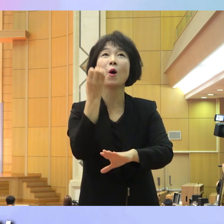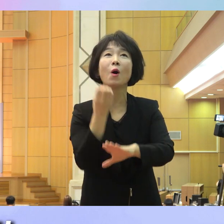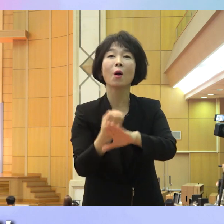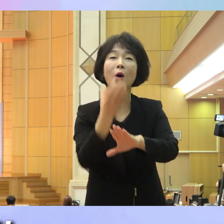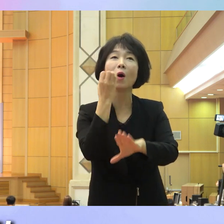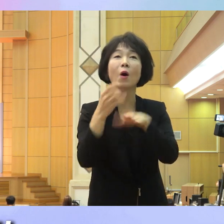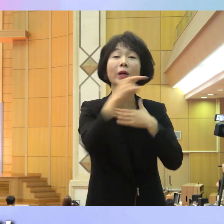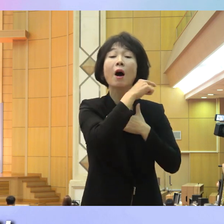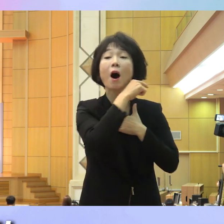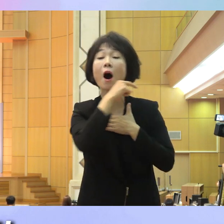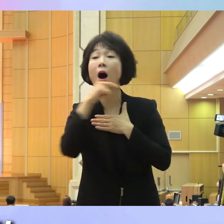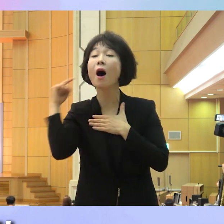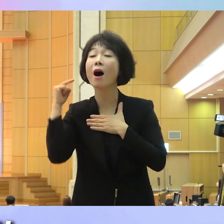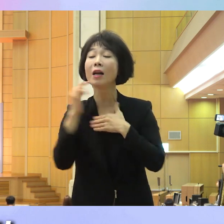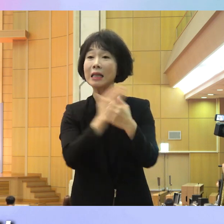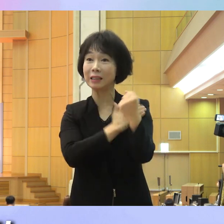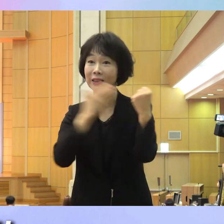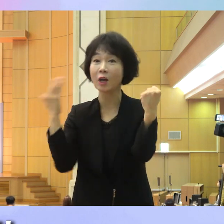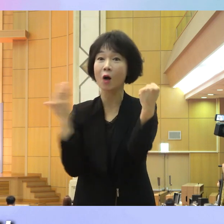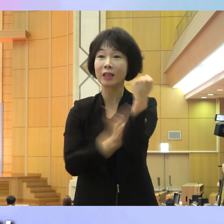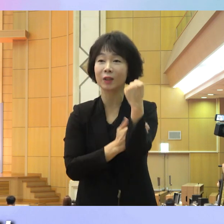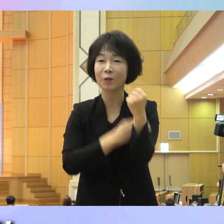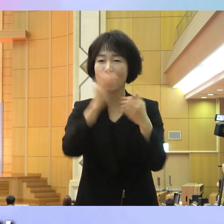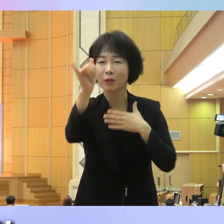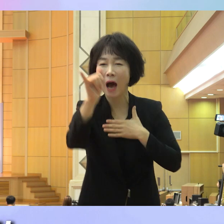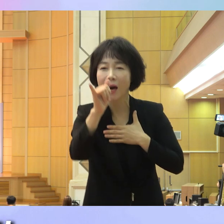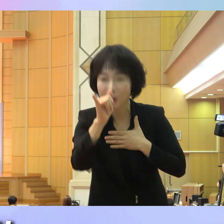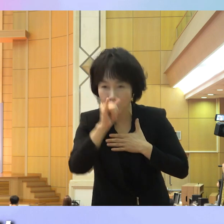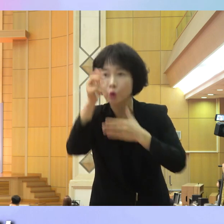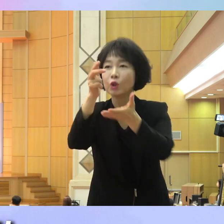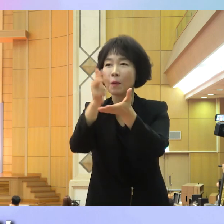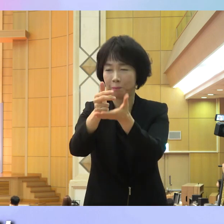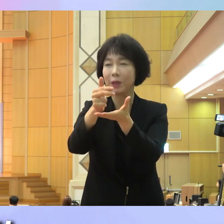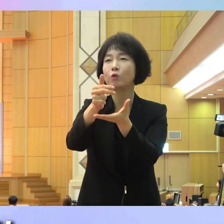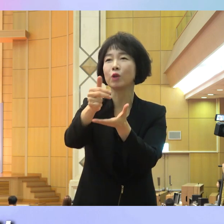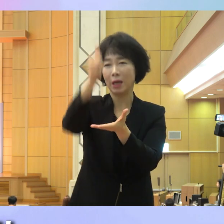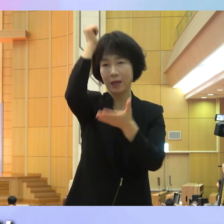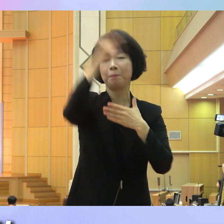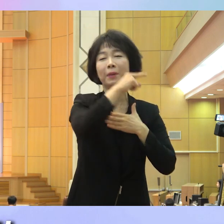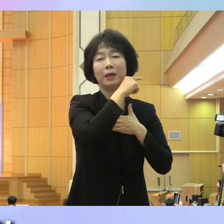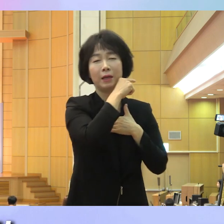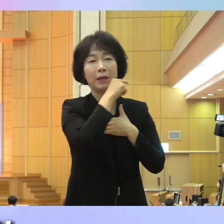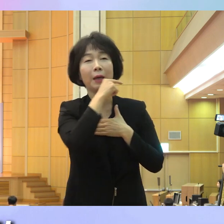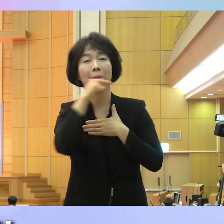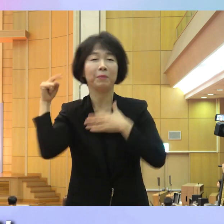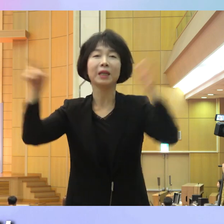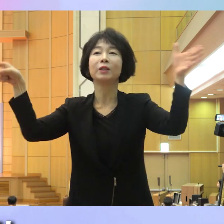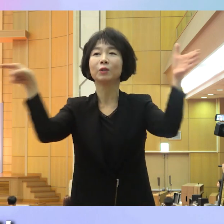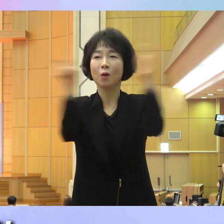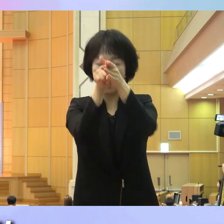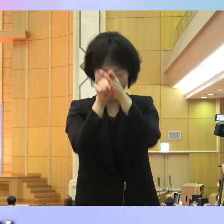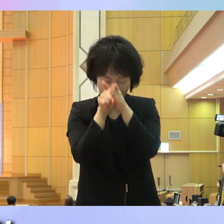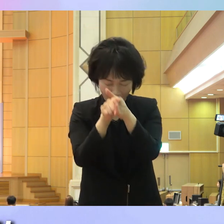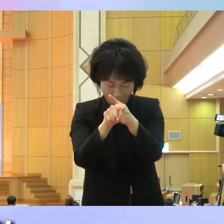주의 보혈 능력 있도다. 주의 피